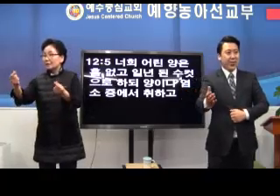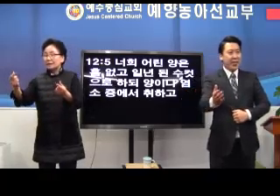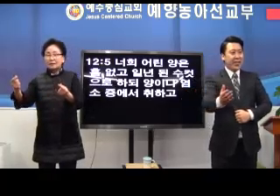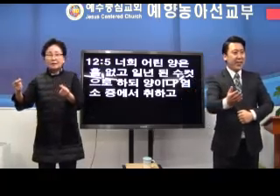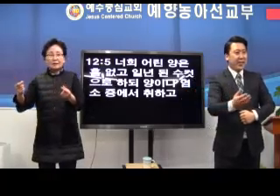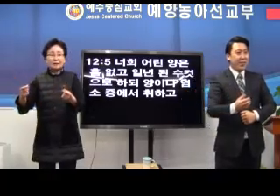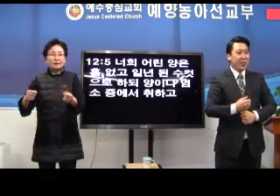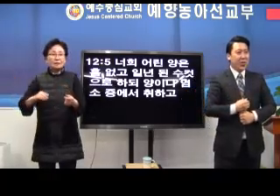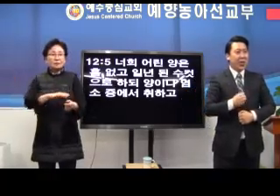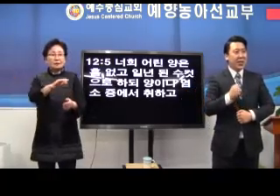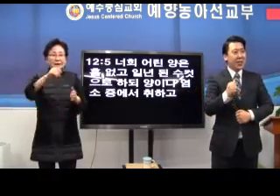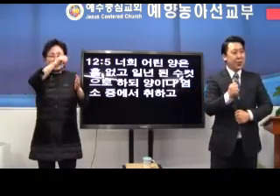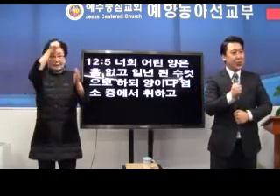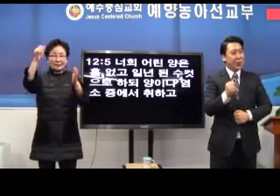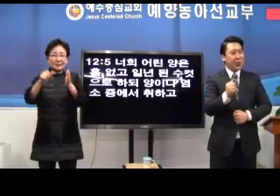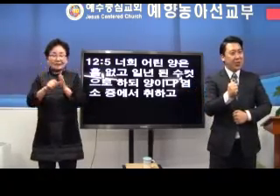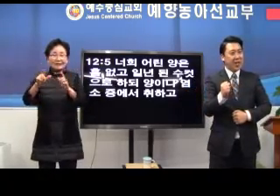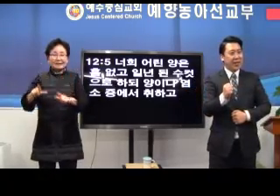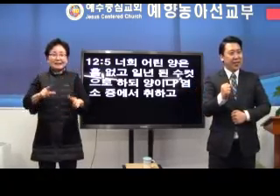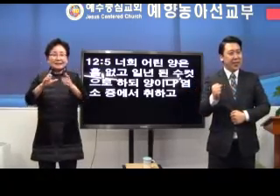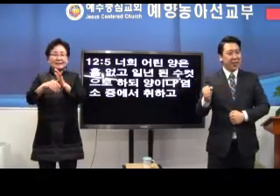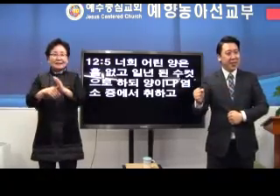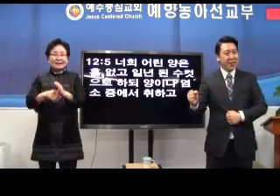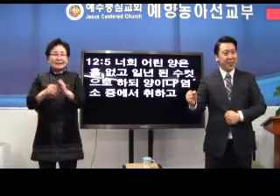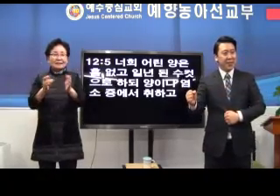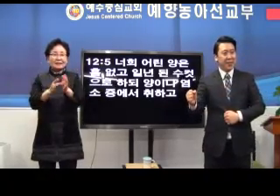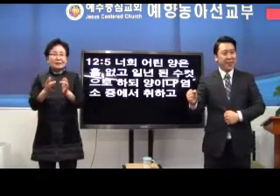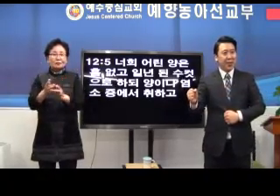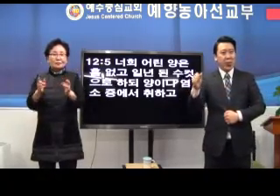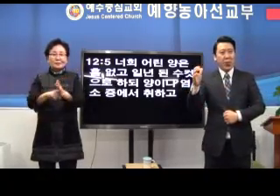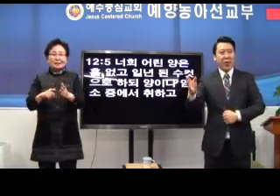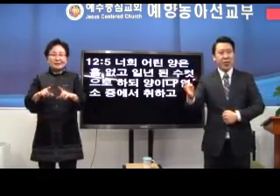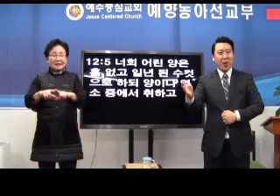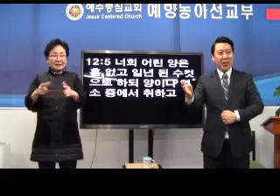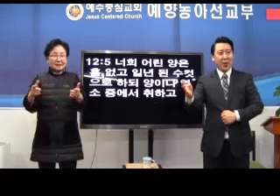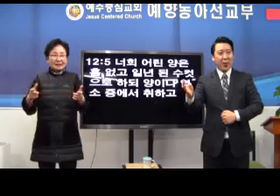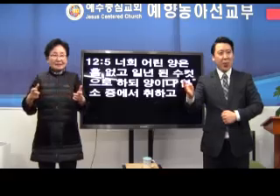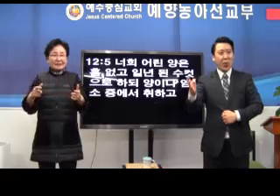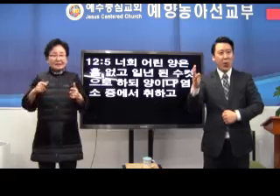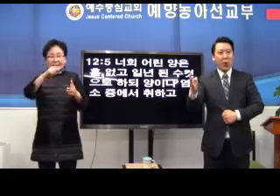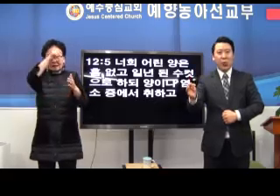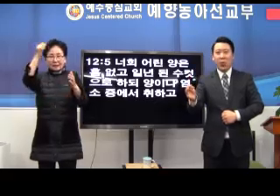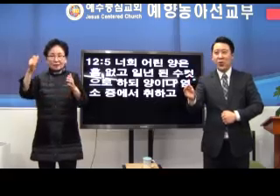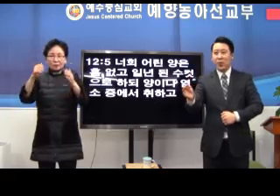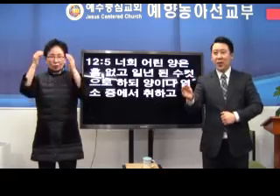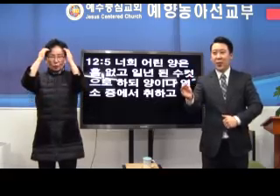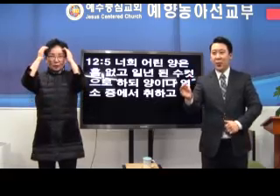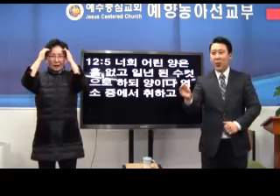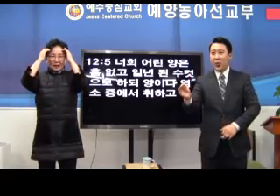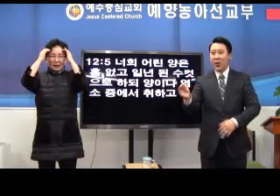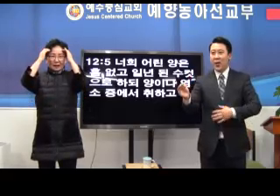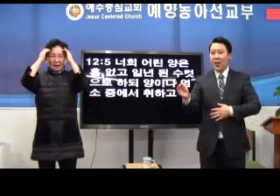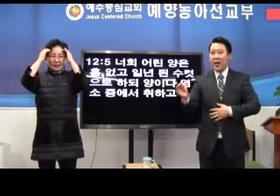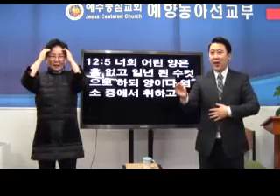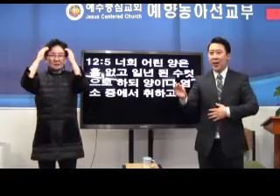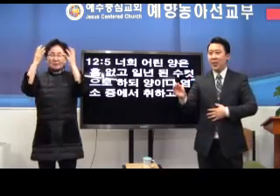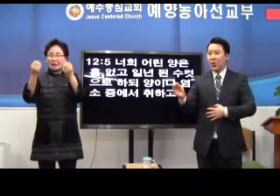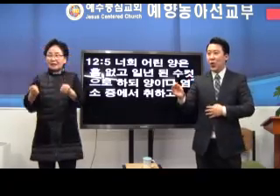우리가 인생을 살면서 예수 그리스도를 믿지 않는 인생은 고난일 수밖에 없고 고통일 수밖에 없고 악한